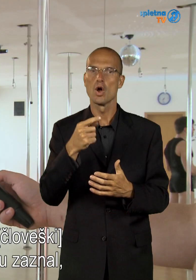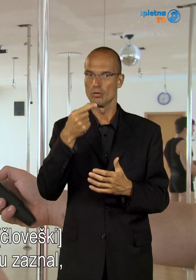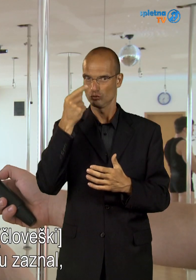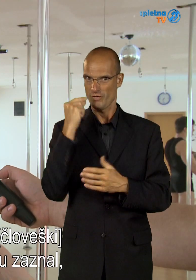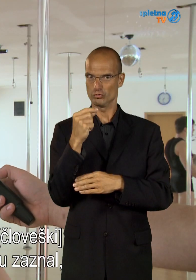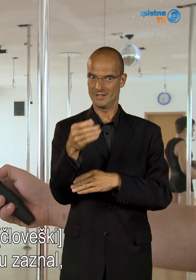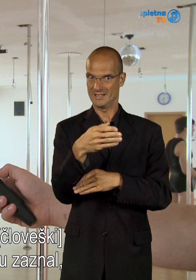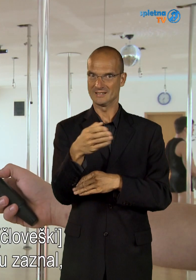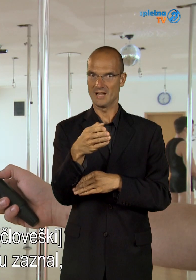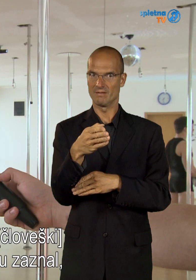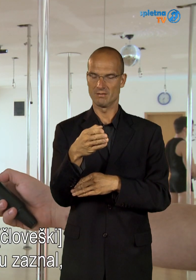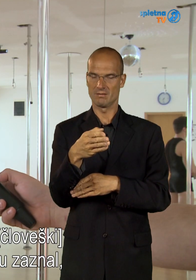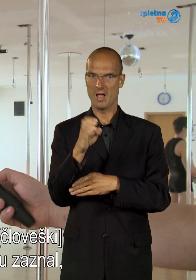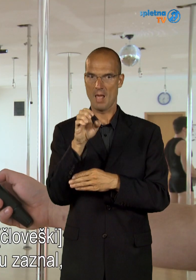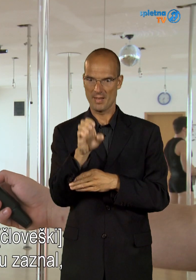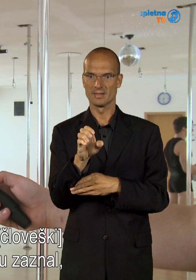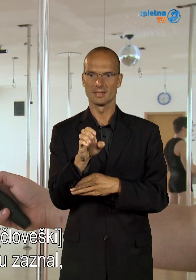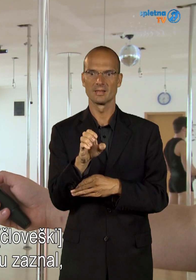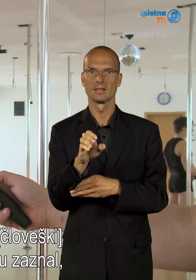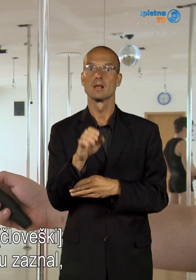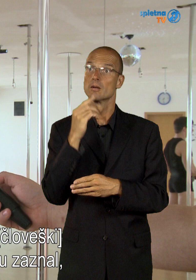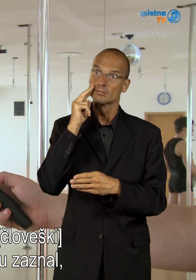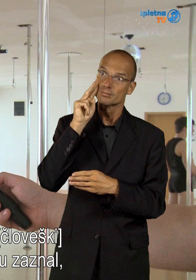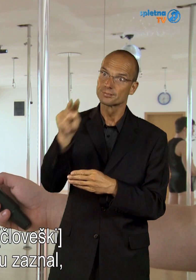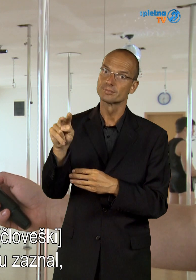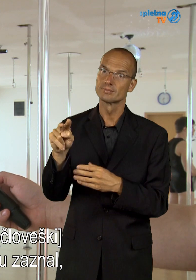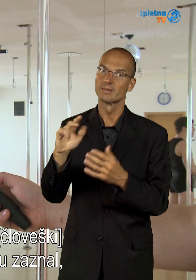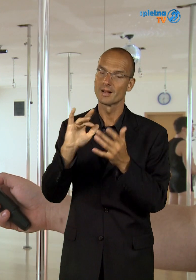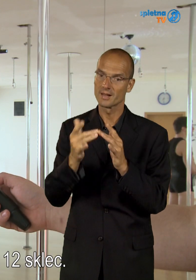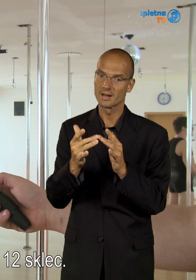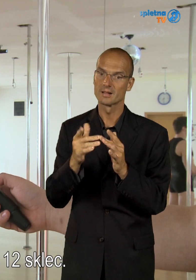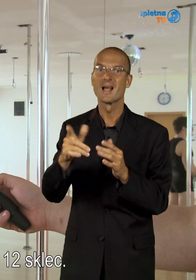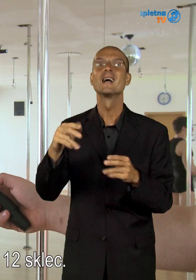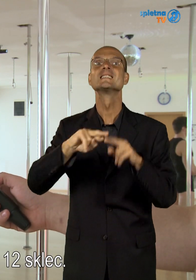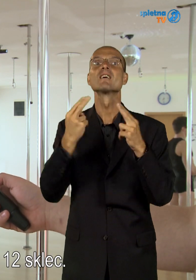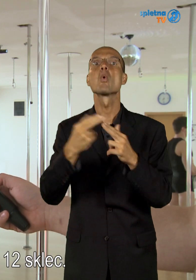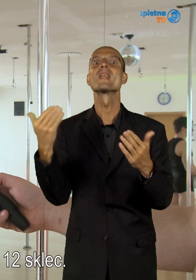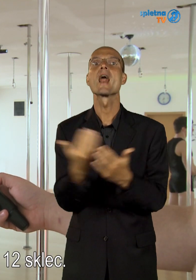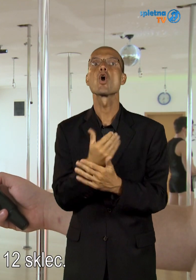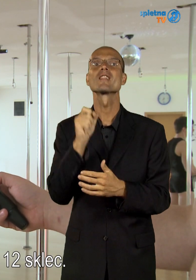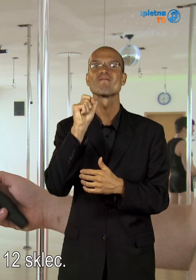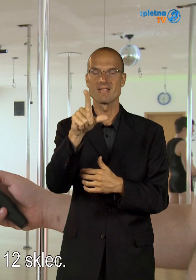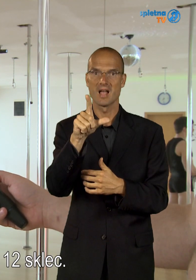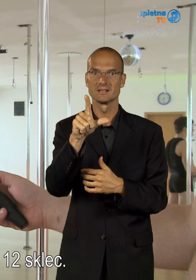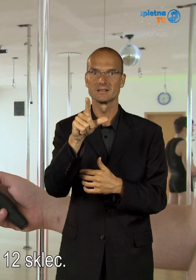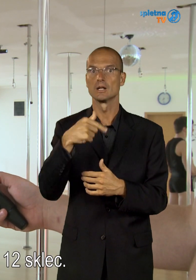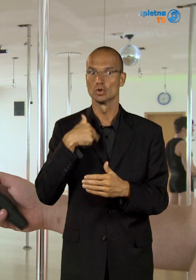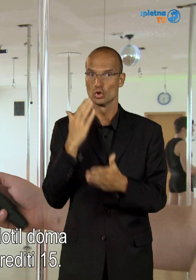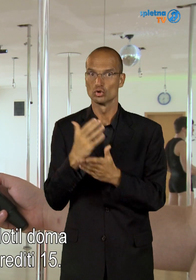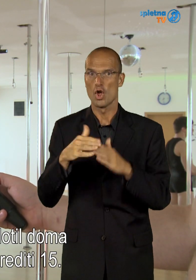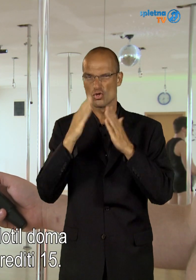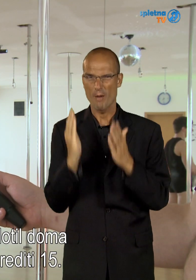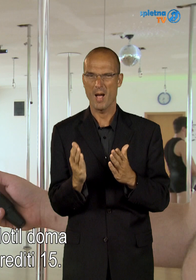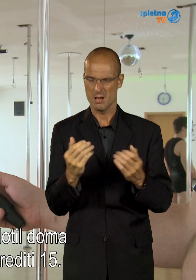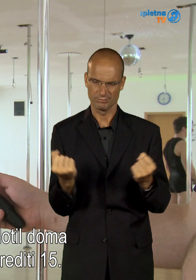V human flagu, se pravi zastavi, sem zaznal na internetu, da je svetovni rekord 12. Jaz sem se že